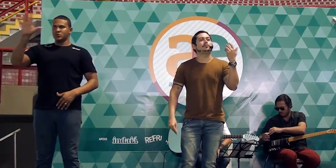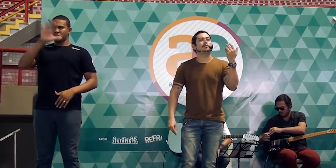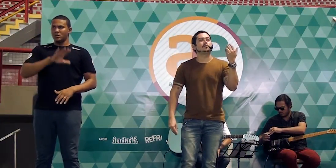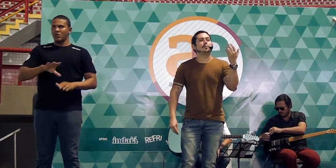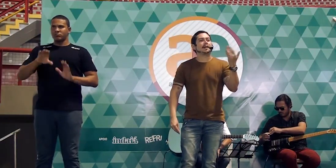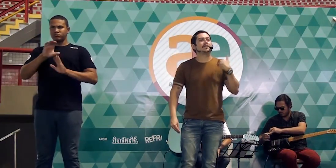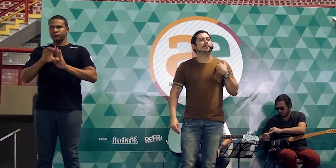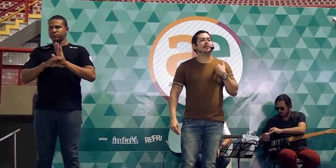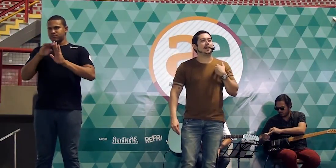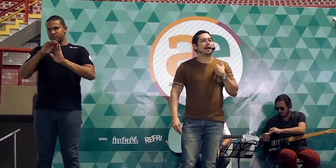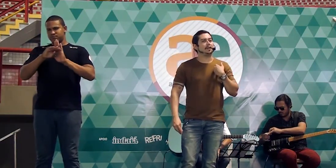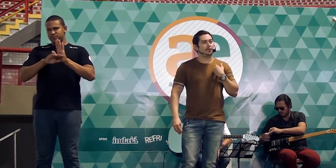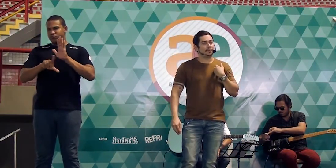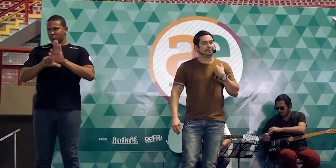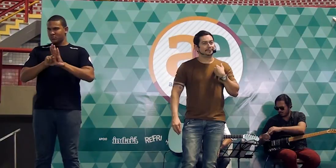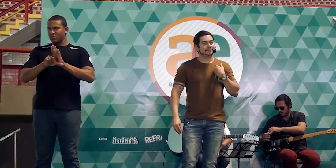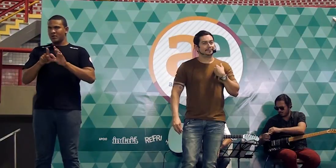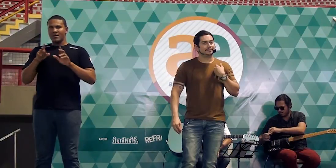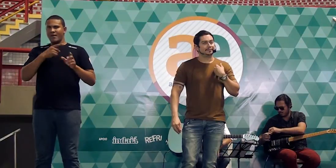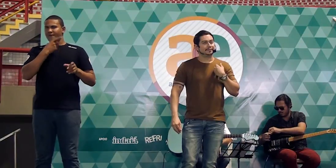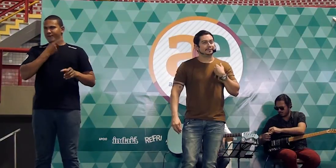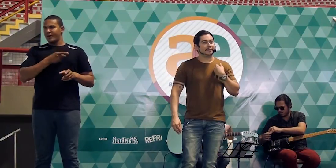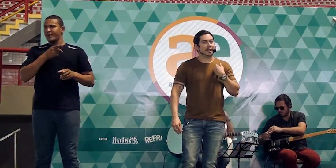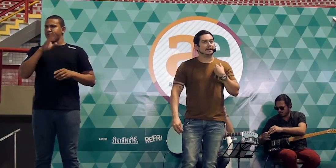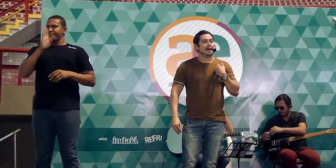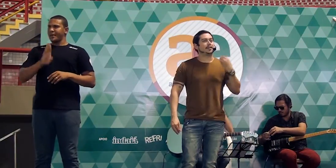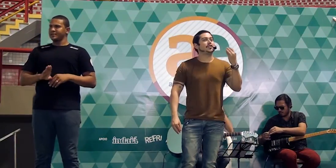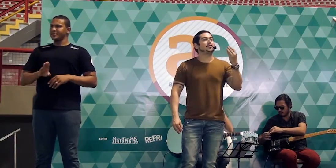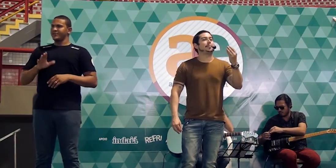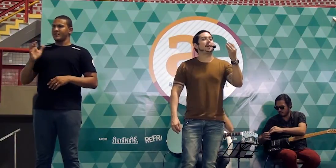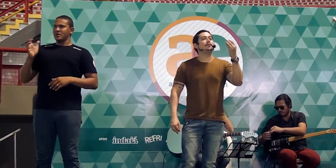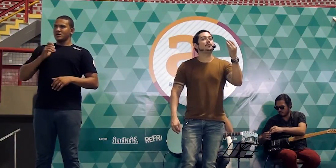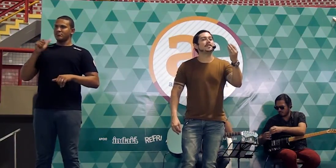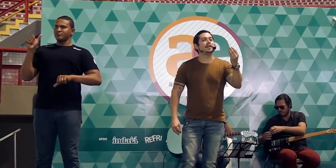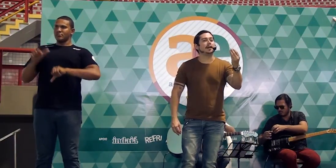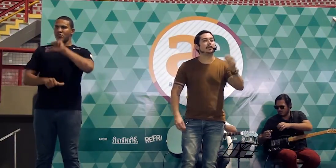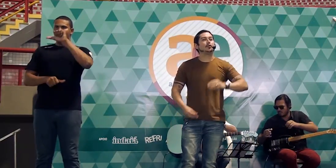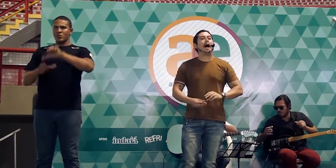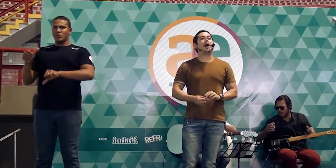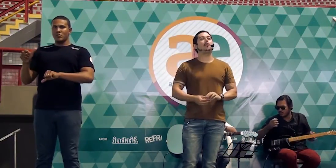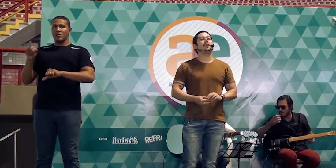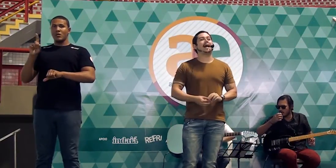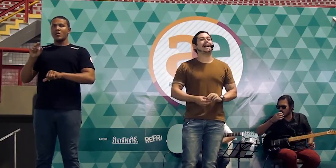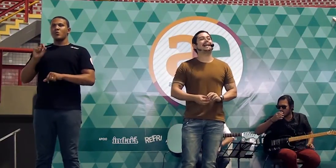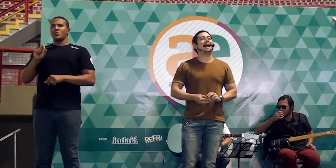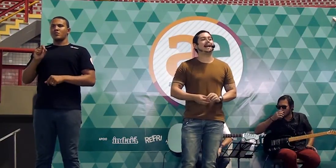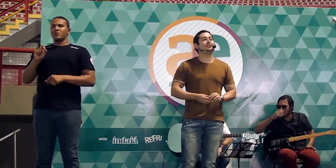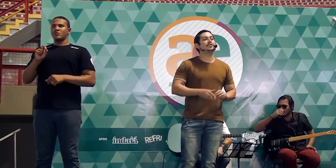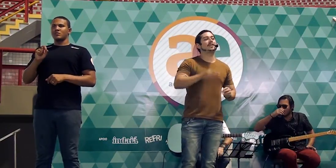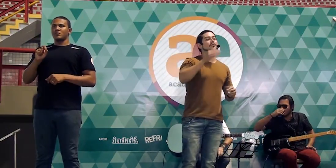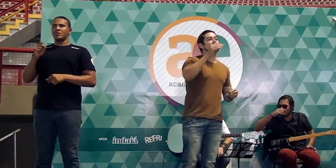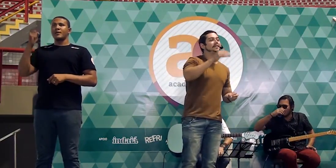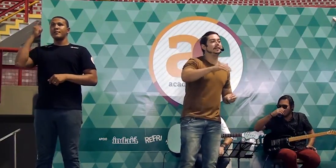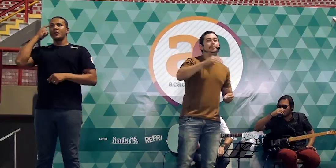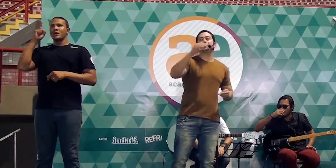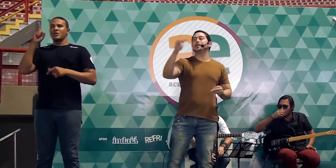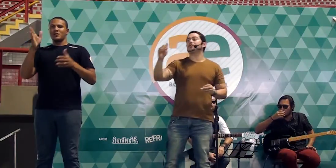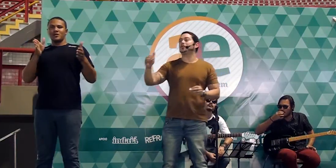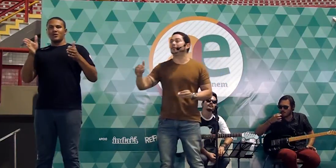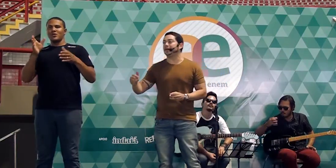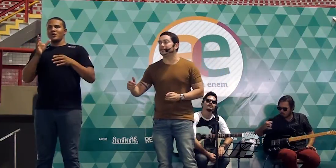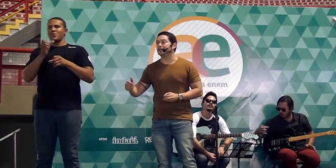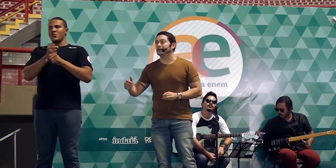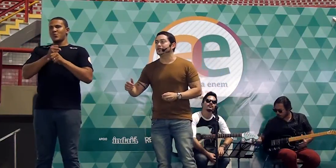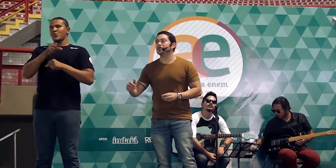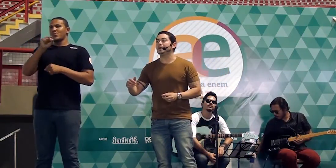que o Brasil vai ficar rico, tá? A gente está prenunciando algo que é a cara dos anos 80 para os